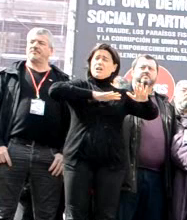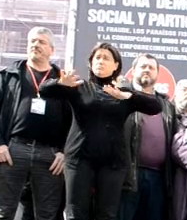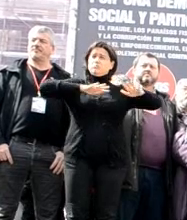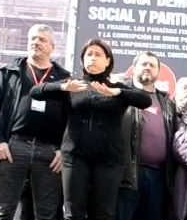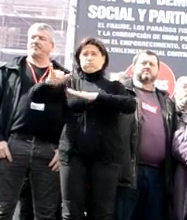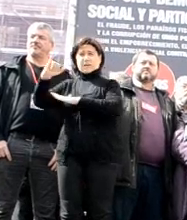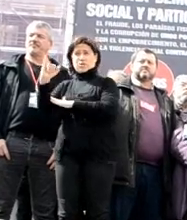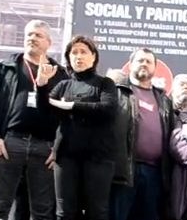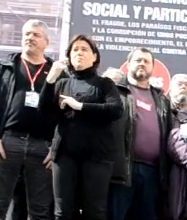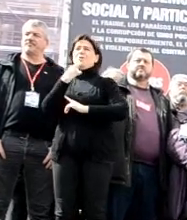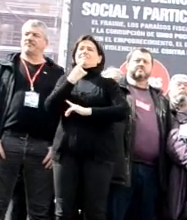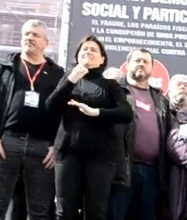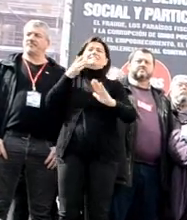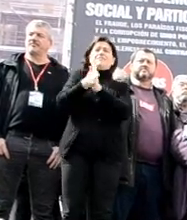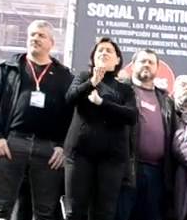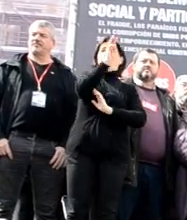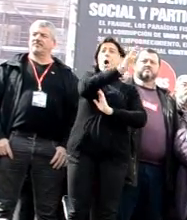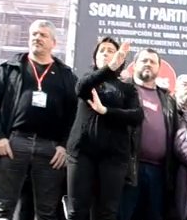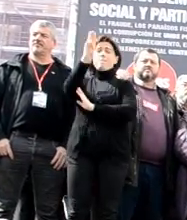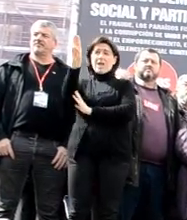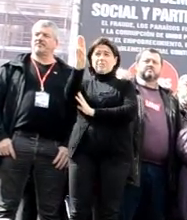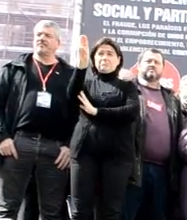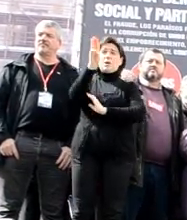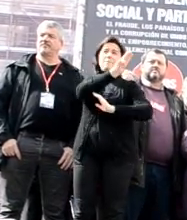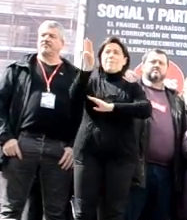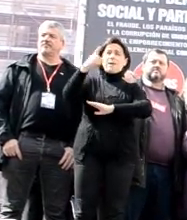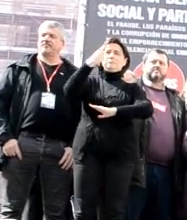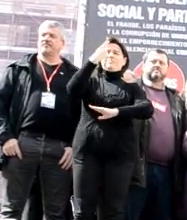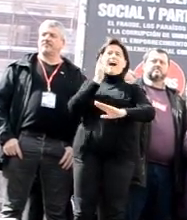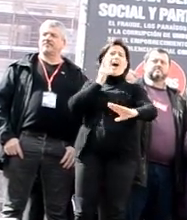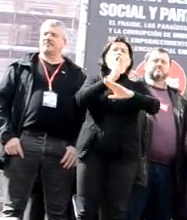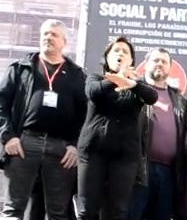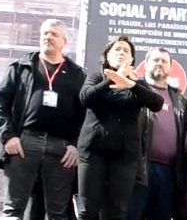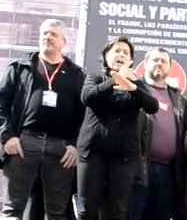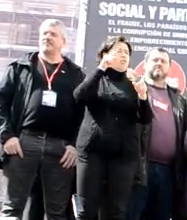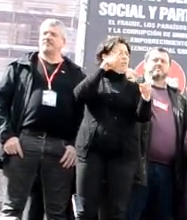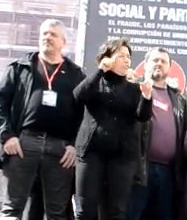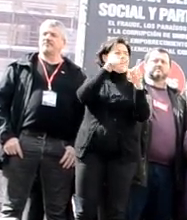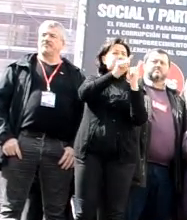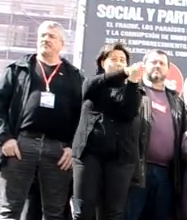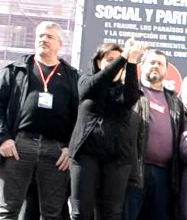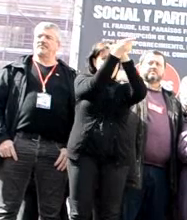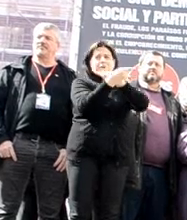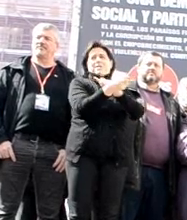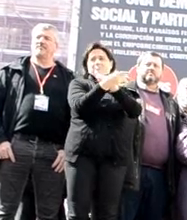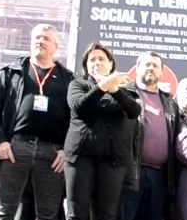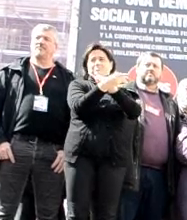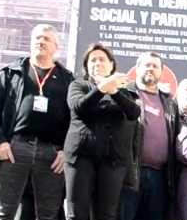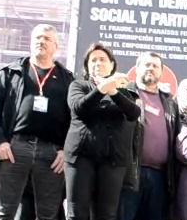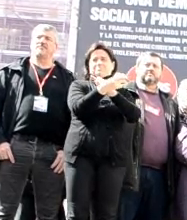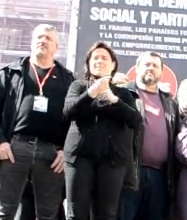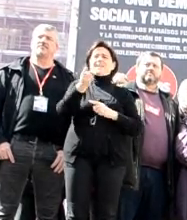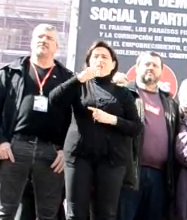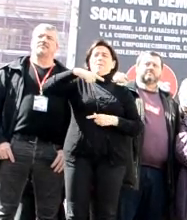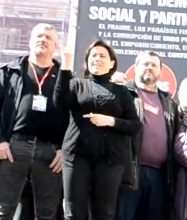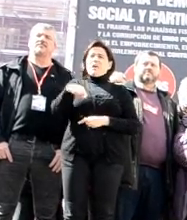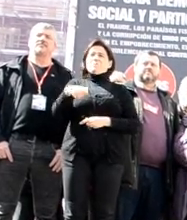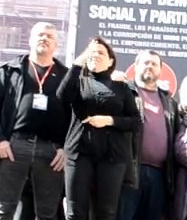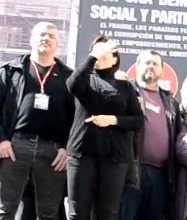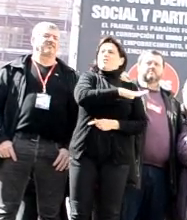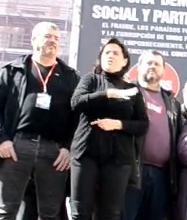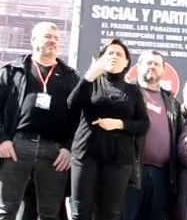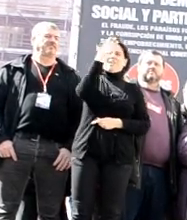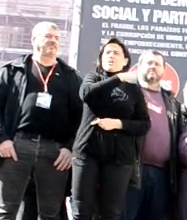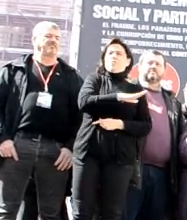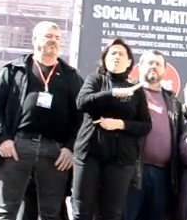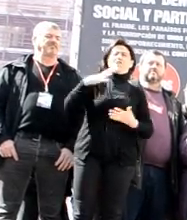ha obligado al Partido Popular a admitir su tramitación parlamentaria. Denuncia la pérdida de vidas